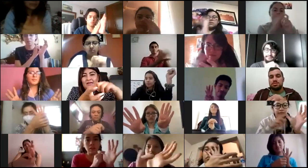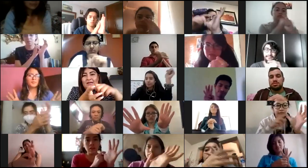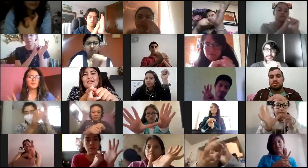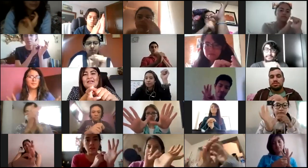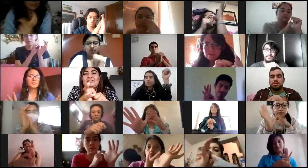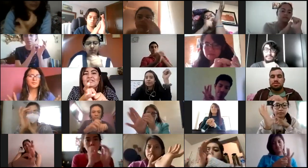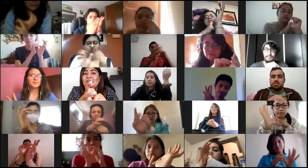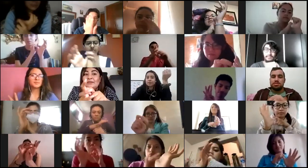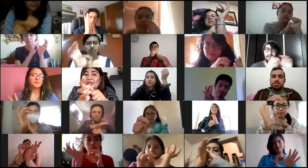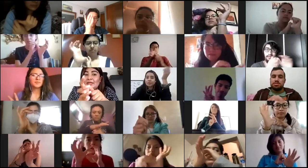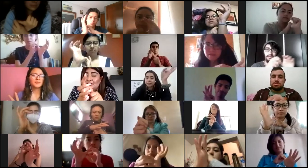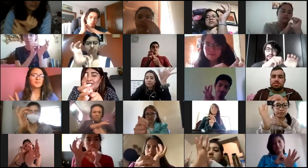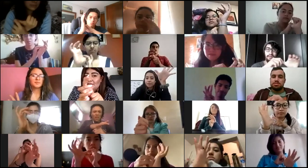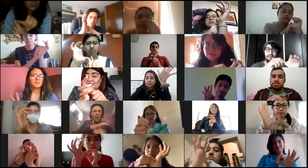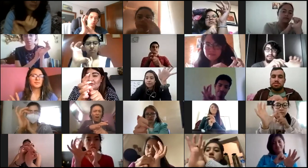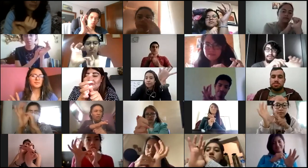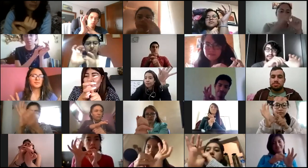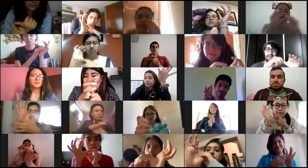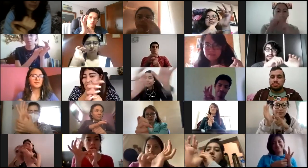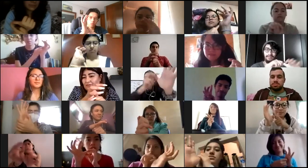Hasta donde estire, no debe de tronar, chicos.